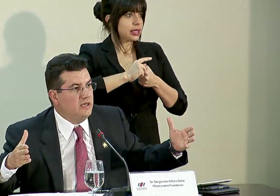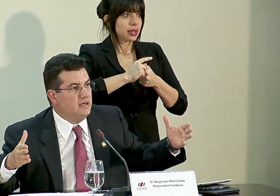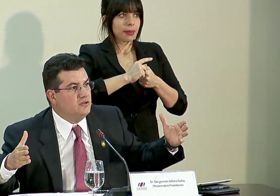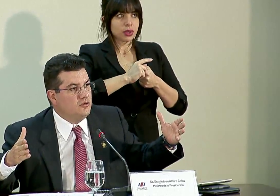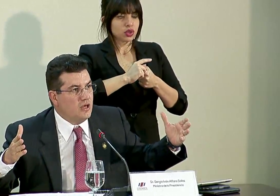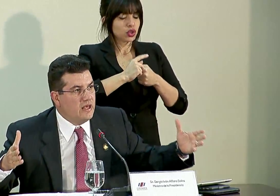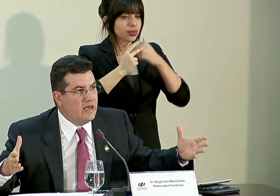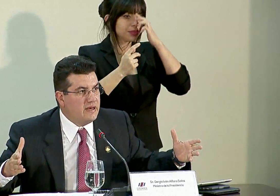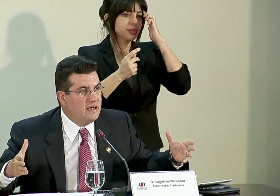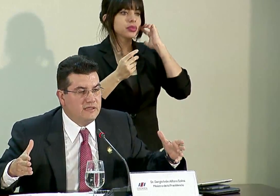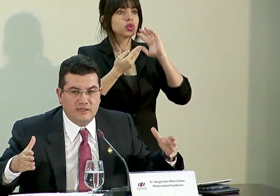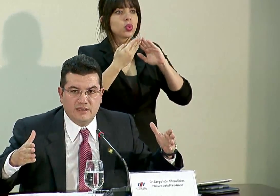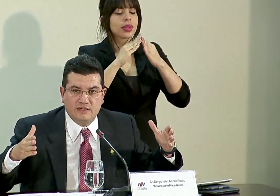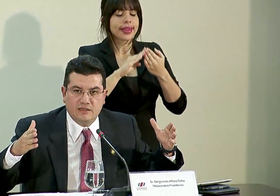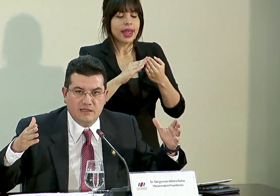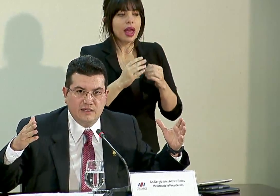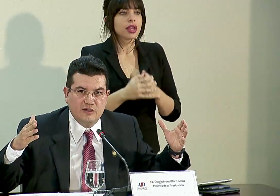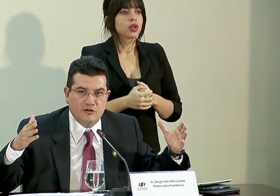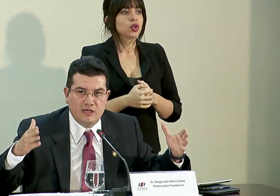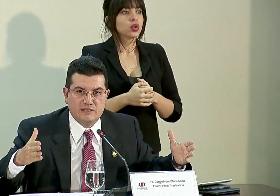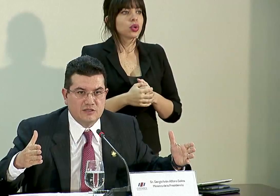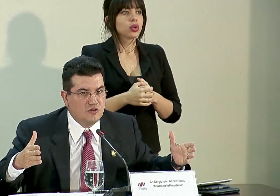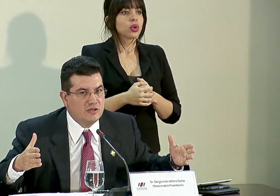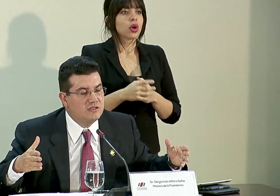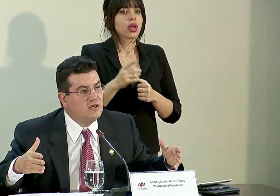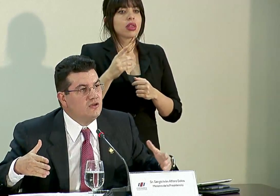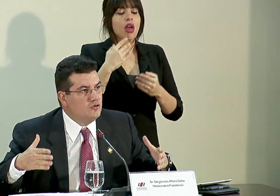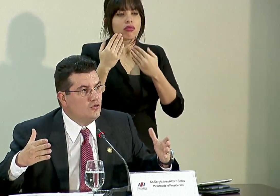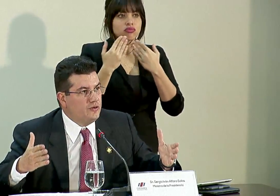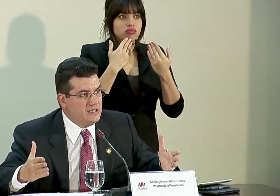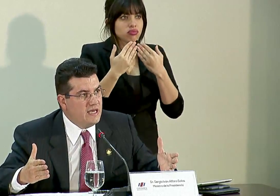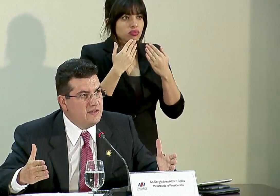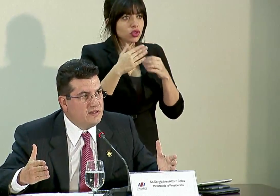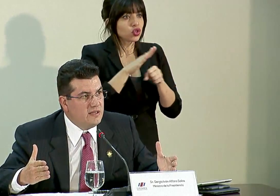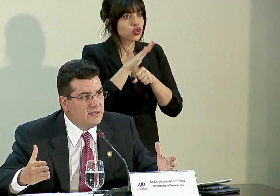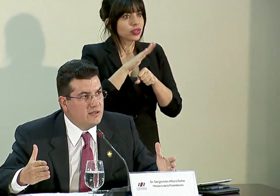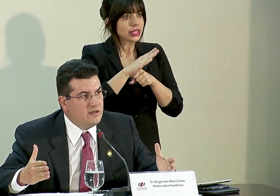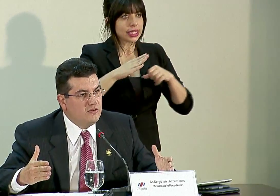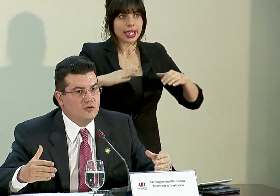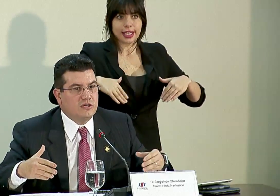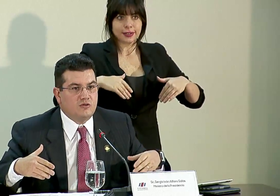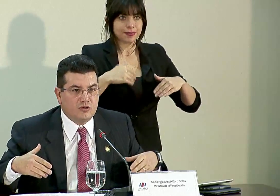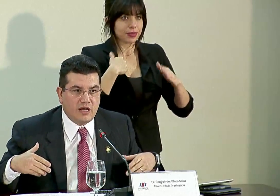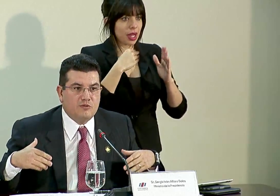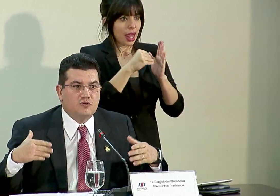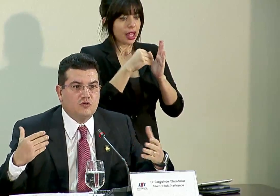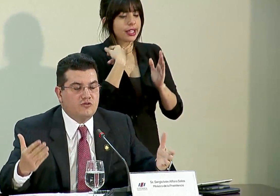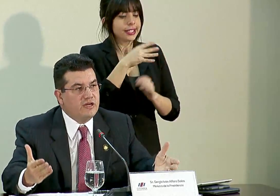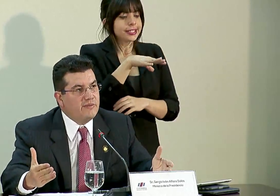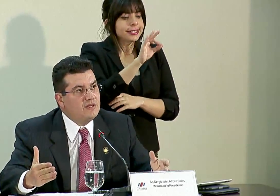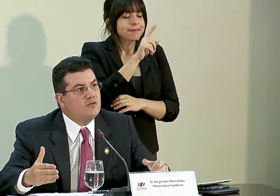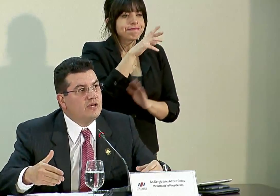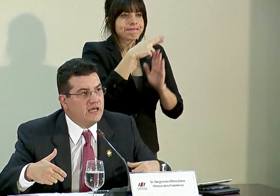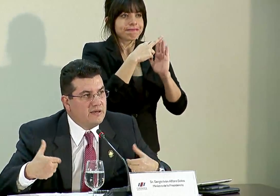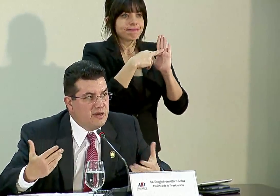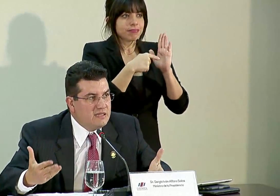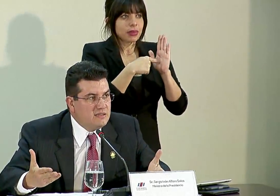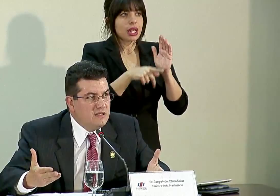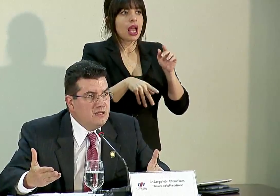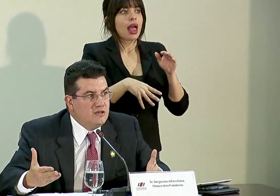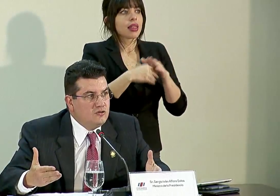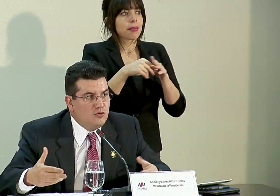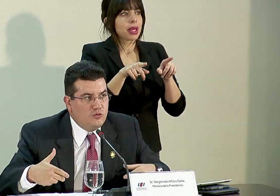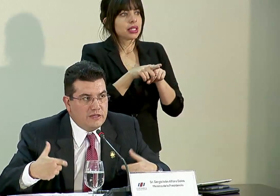ciudadana y de organizaciones suficiente nos encontramos con un reglamento que